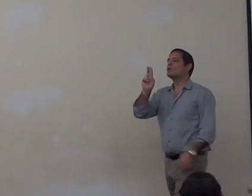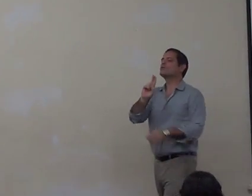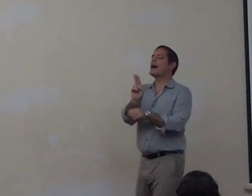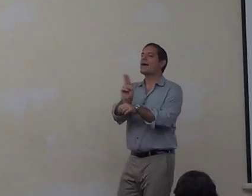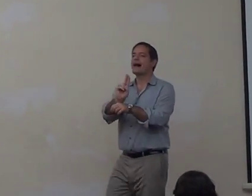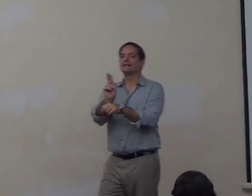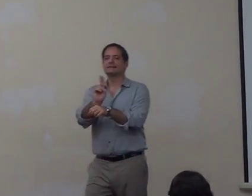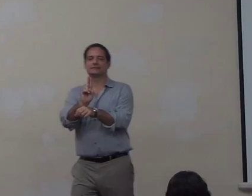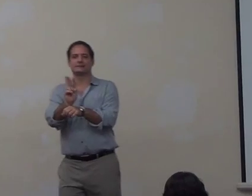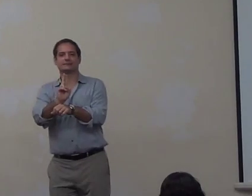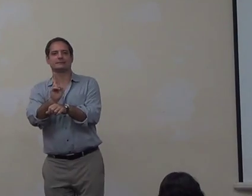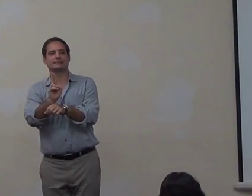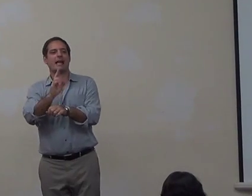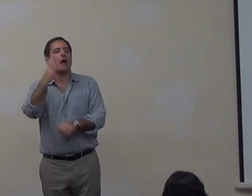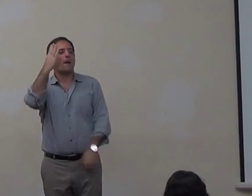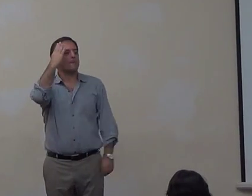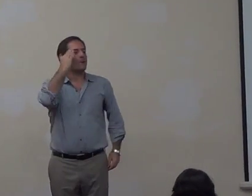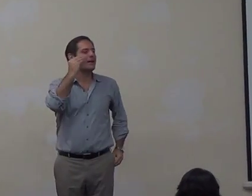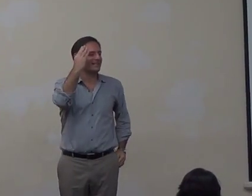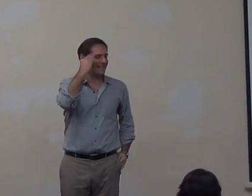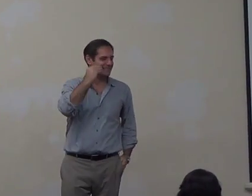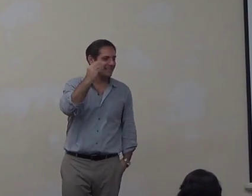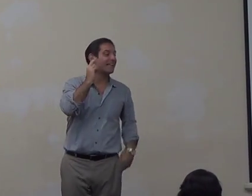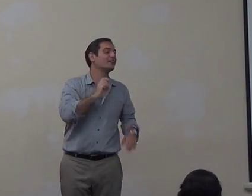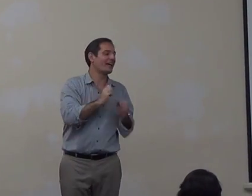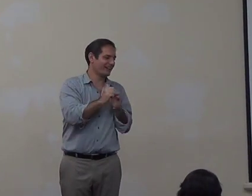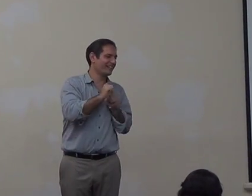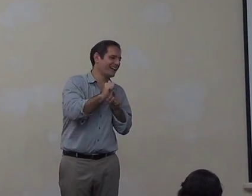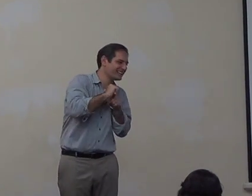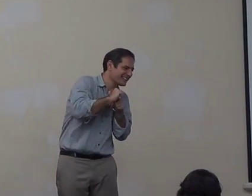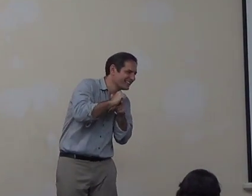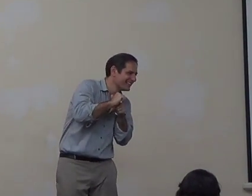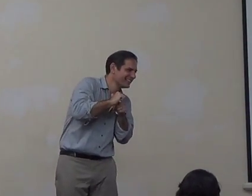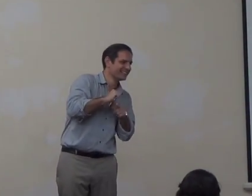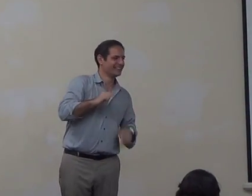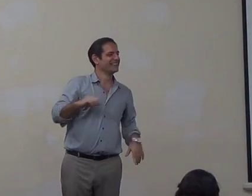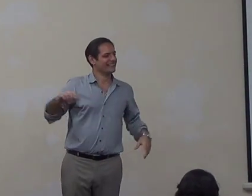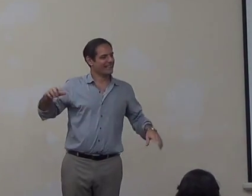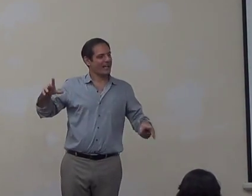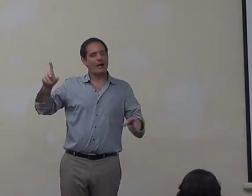¿Para qué usaba? Moisés. Esto es.